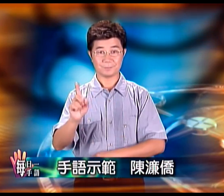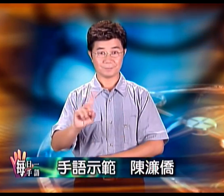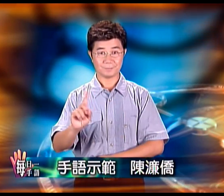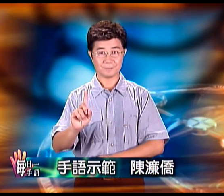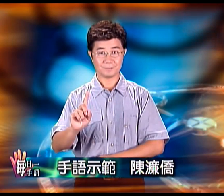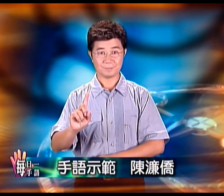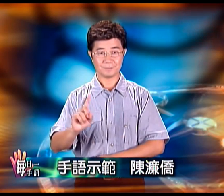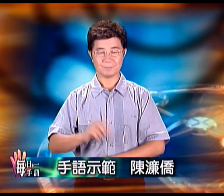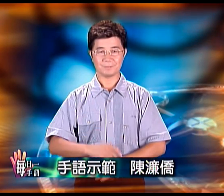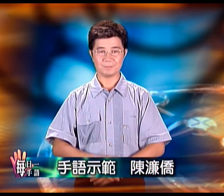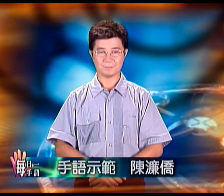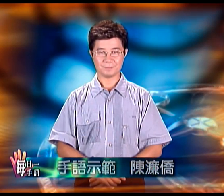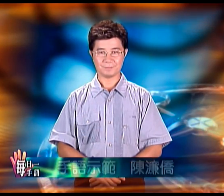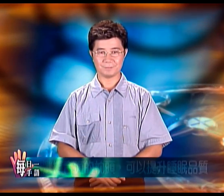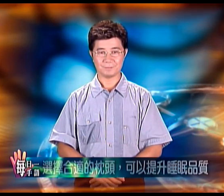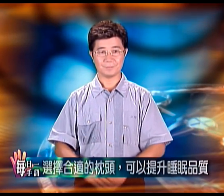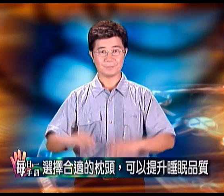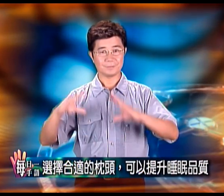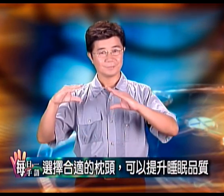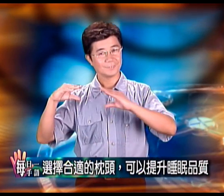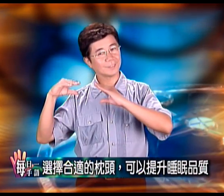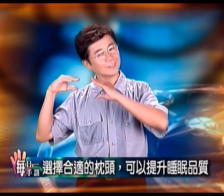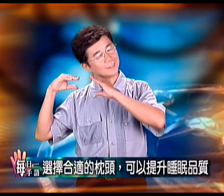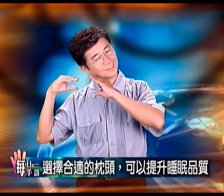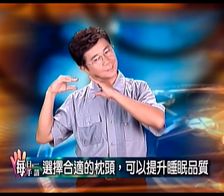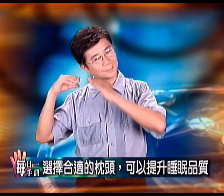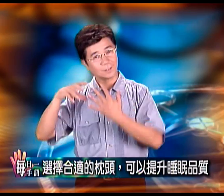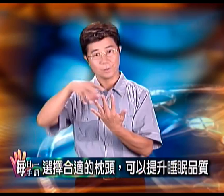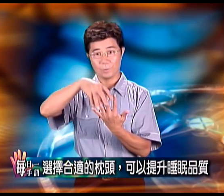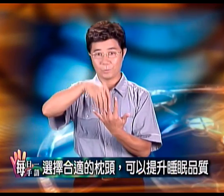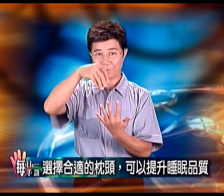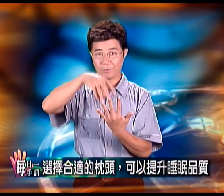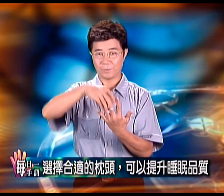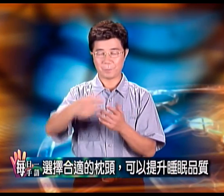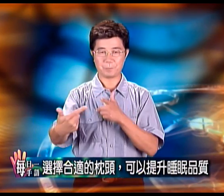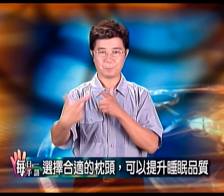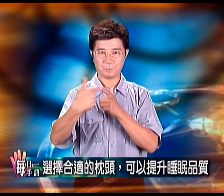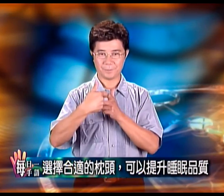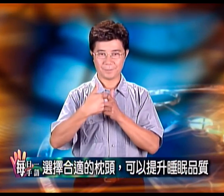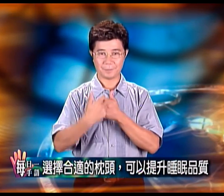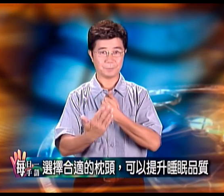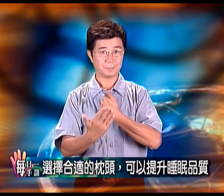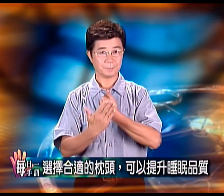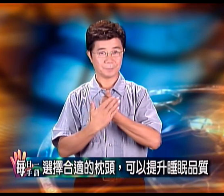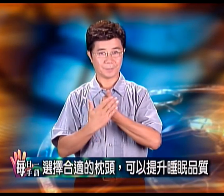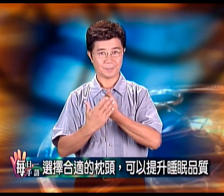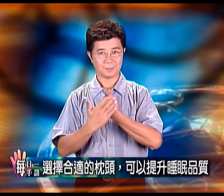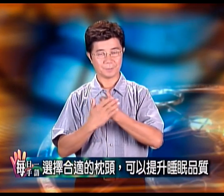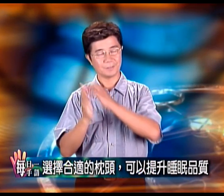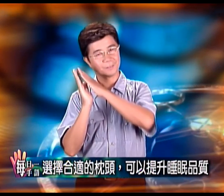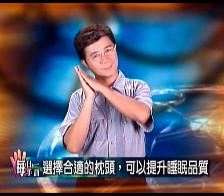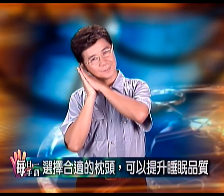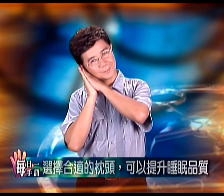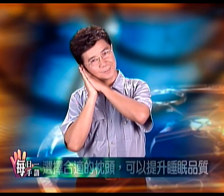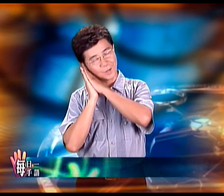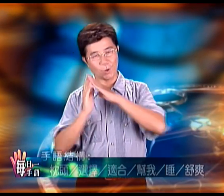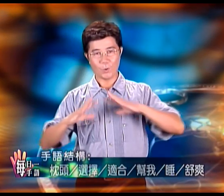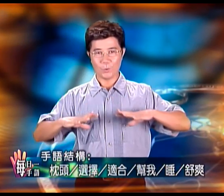的手语。选择合适的枕头，可以提升睡眠品质。手语的